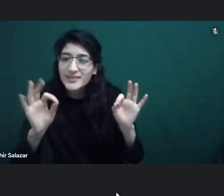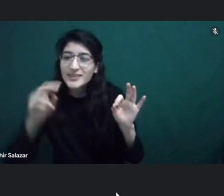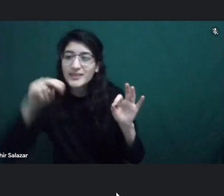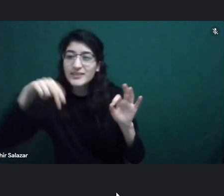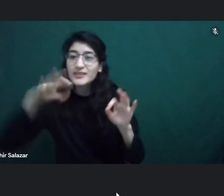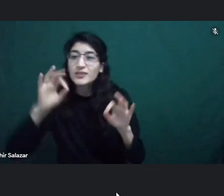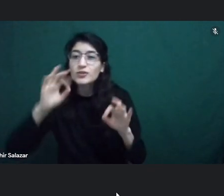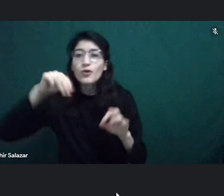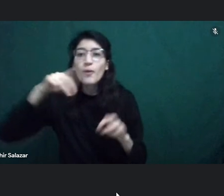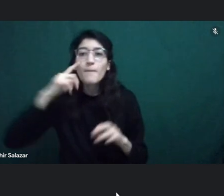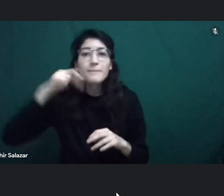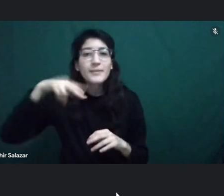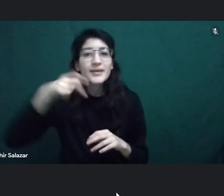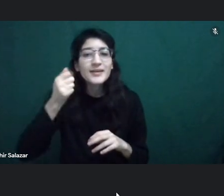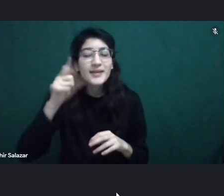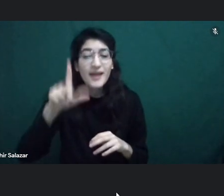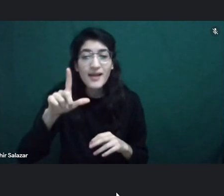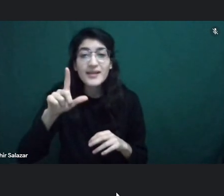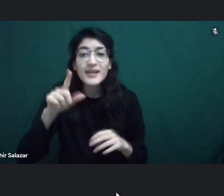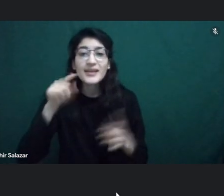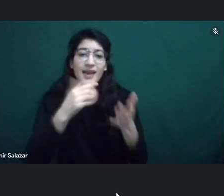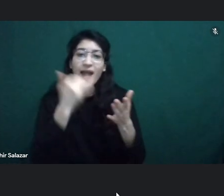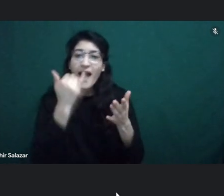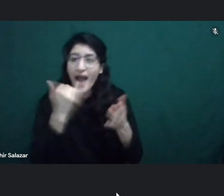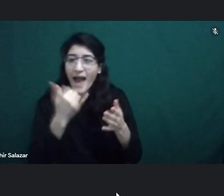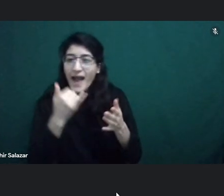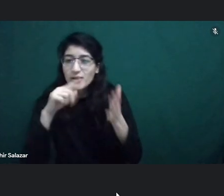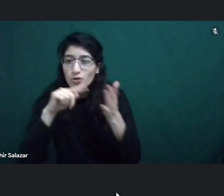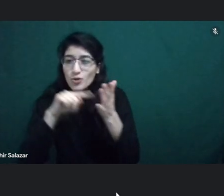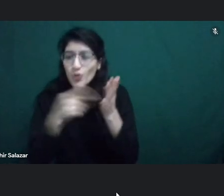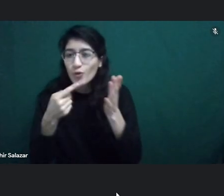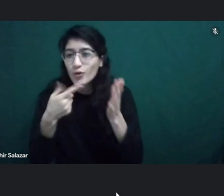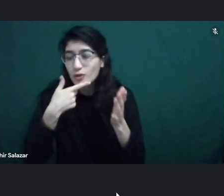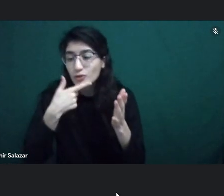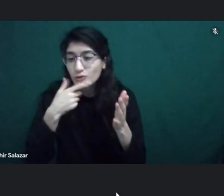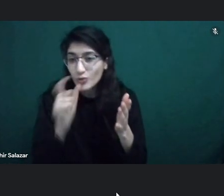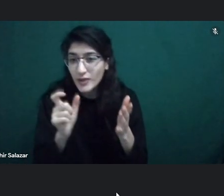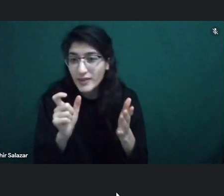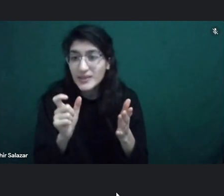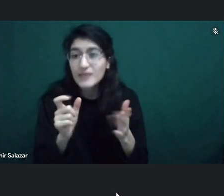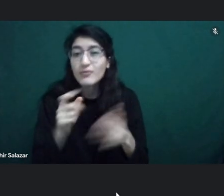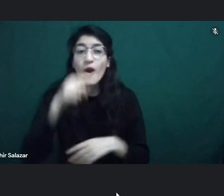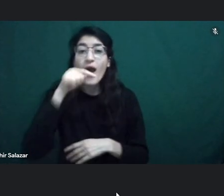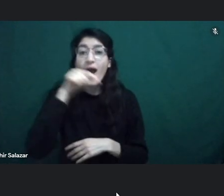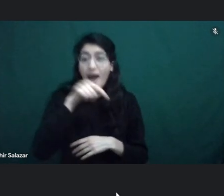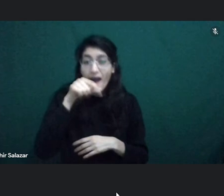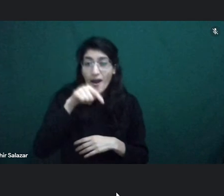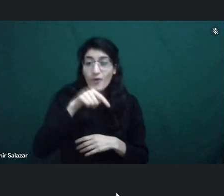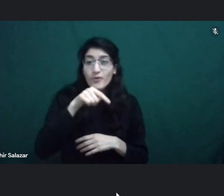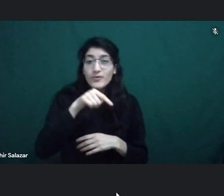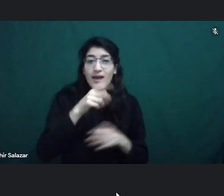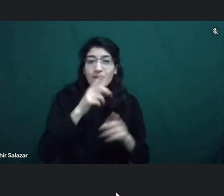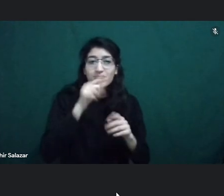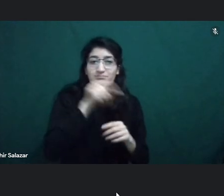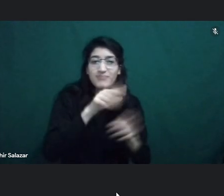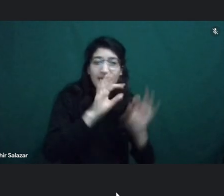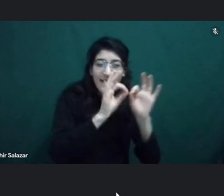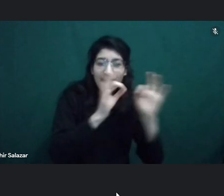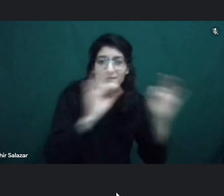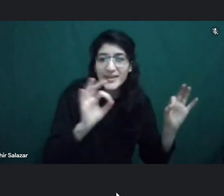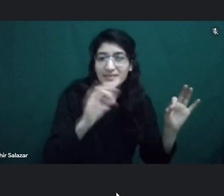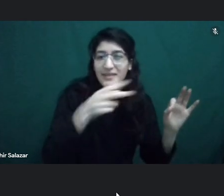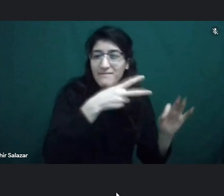sustantivo. Ahora vamos a poner el foco en la frase verbal, en la acción